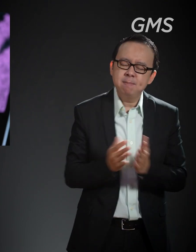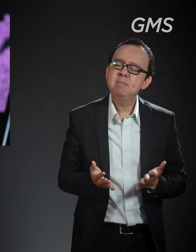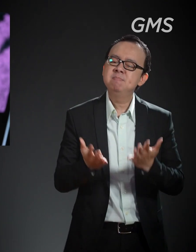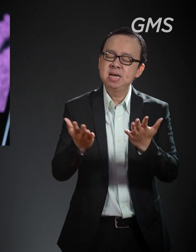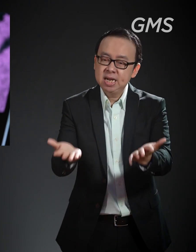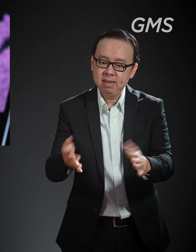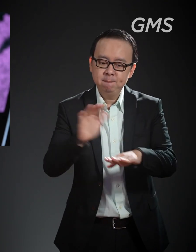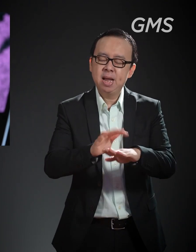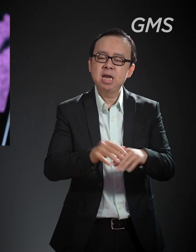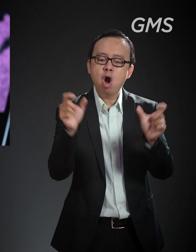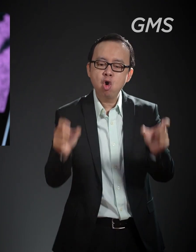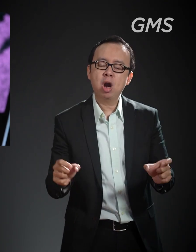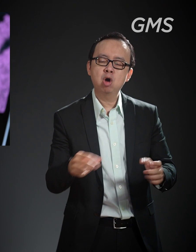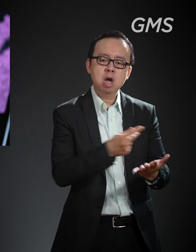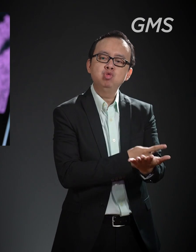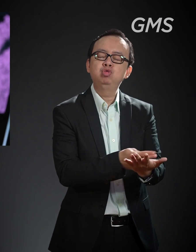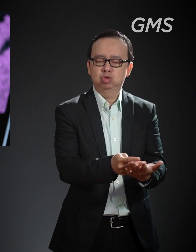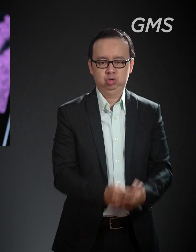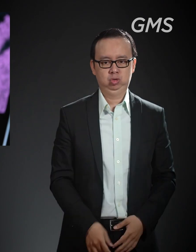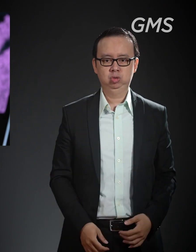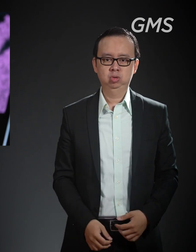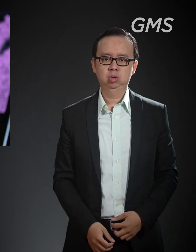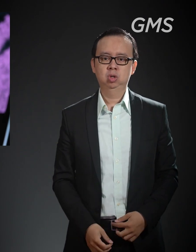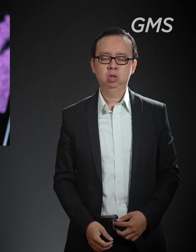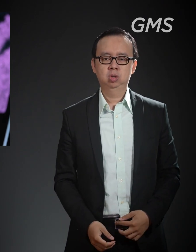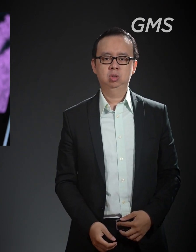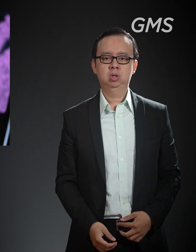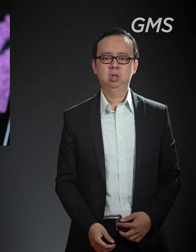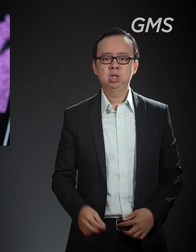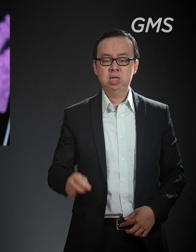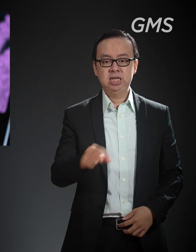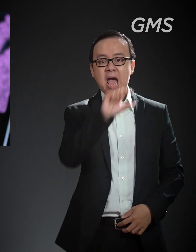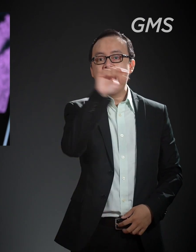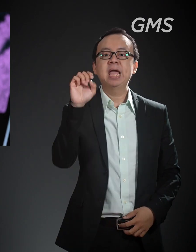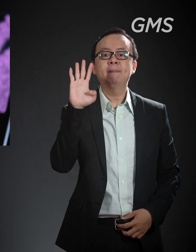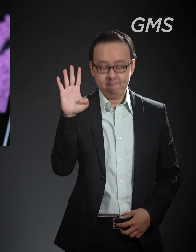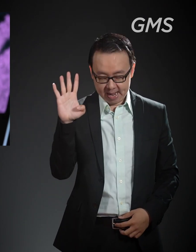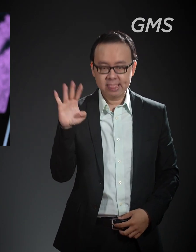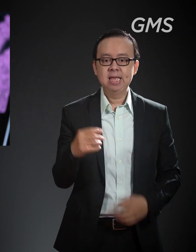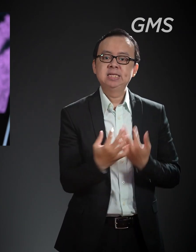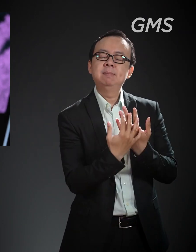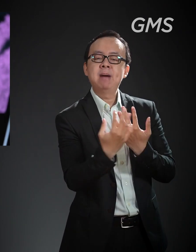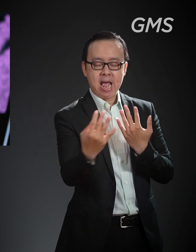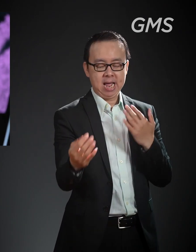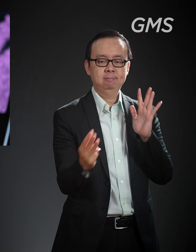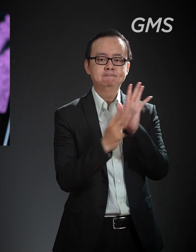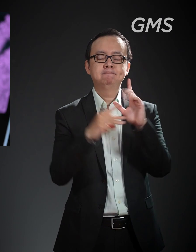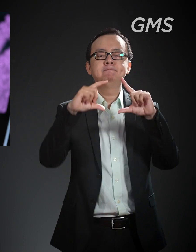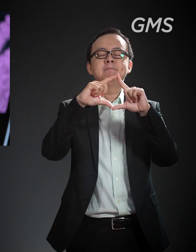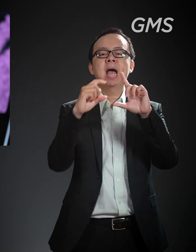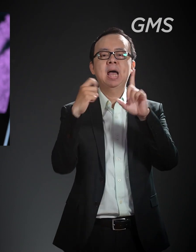orang-orang kudus. Lihat itu. Kita baca di ayat 4 bahwa jemaat-jemaat di Makedonia, tanda kutip tadi tersinggung